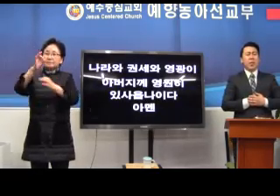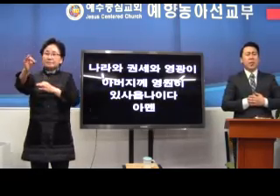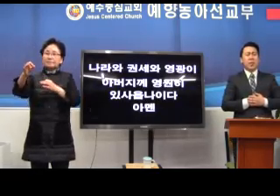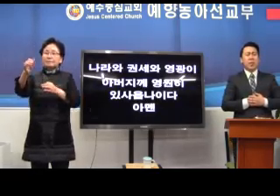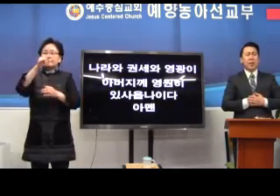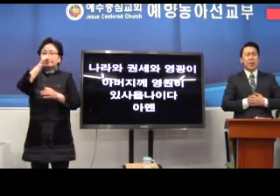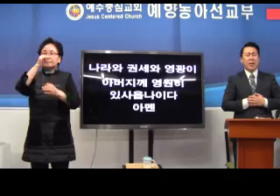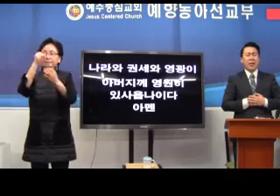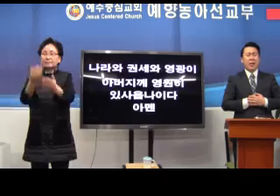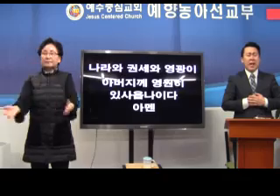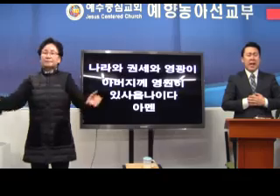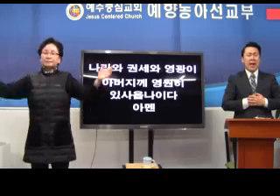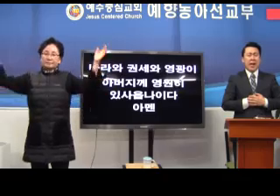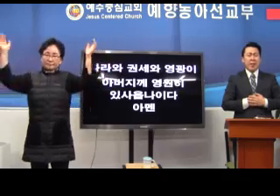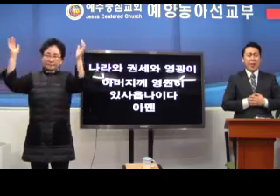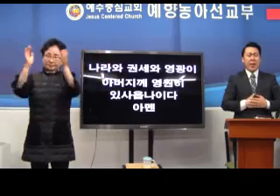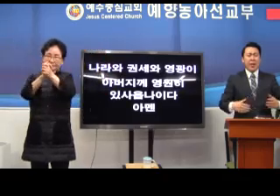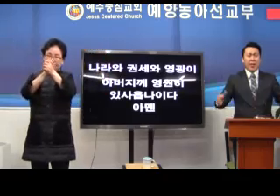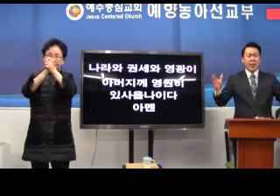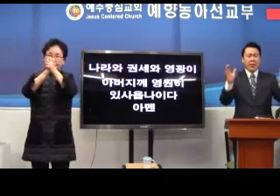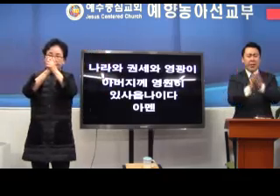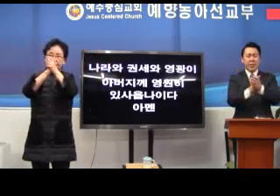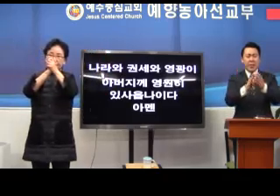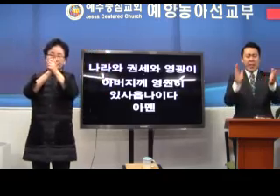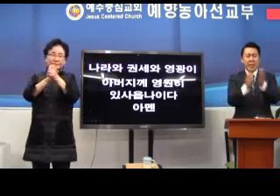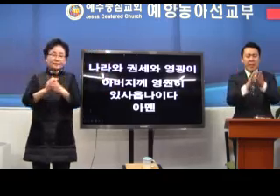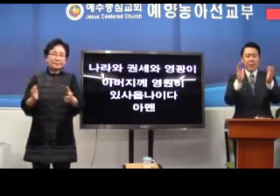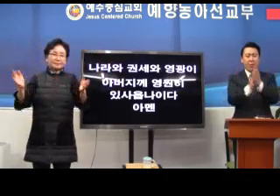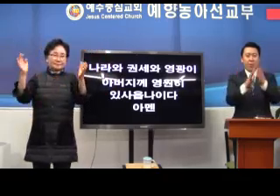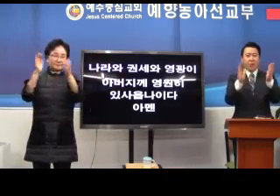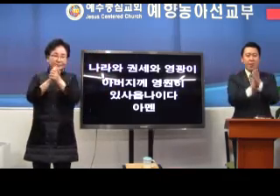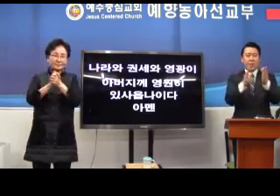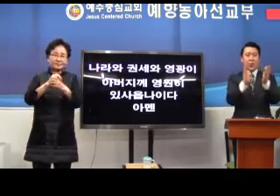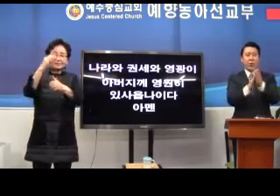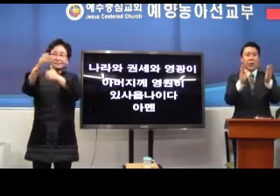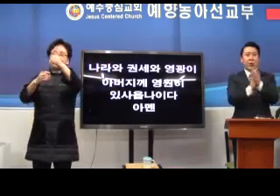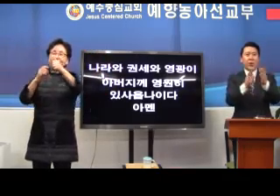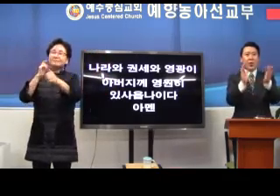있사옵나이다. 아멘. 하나님께 영광이 받고